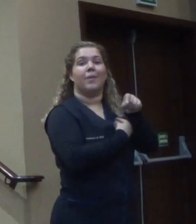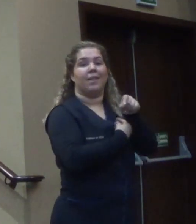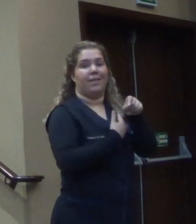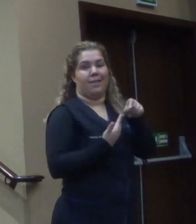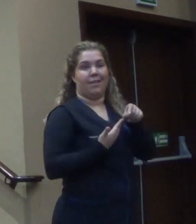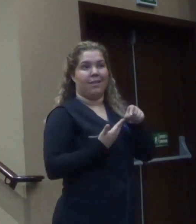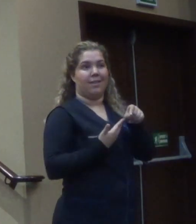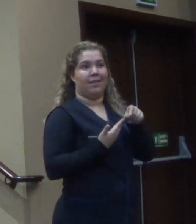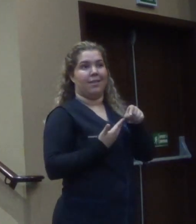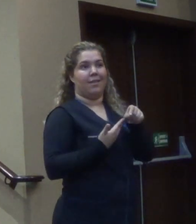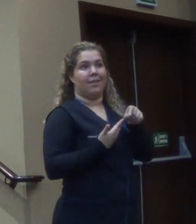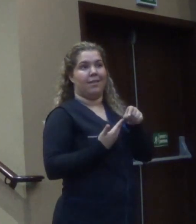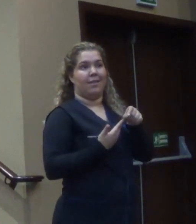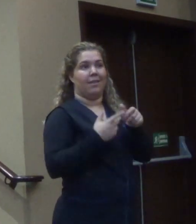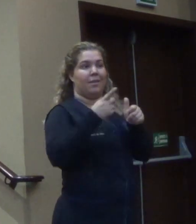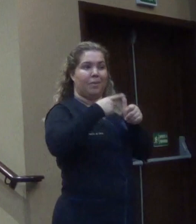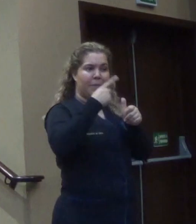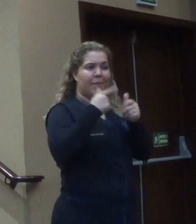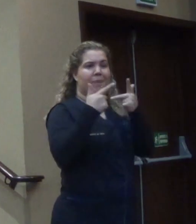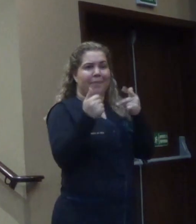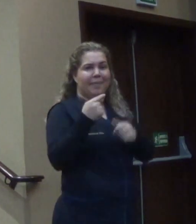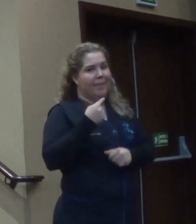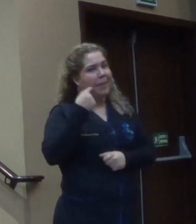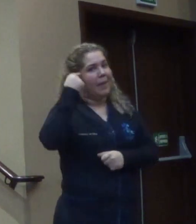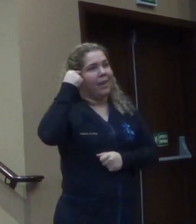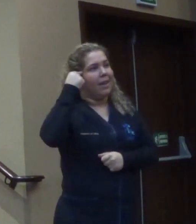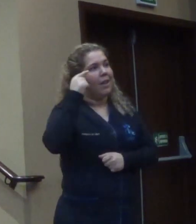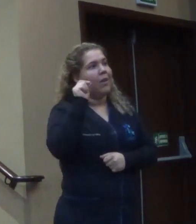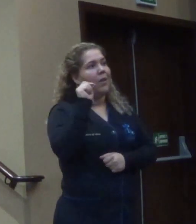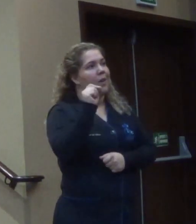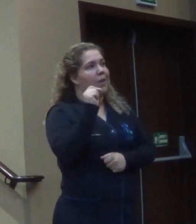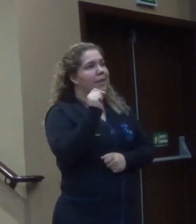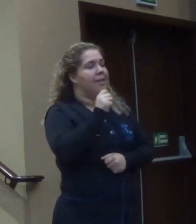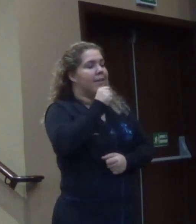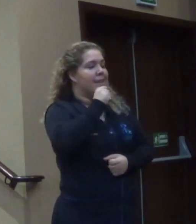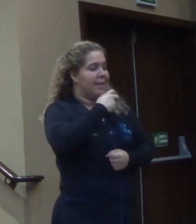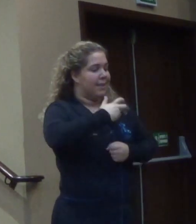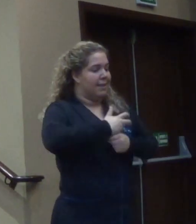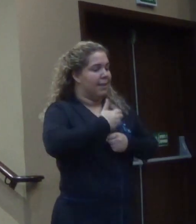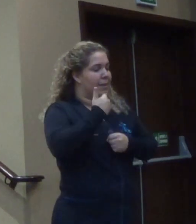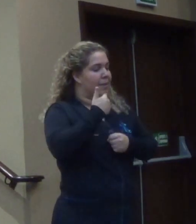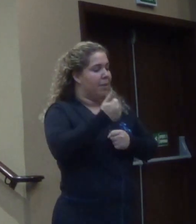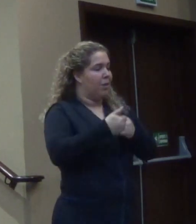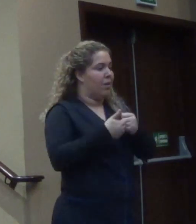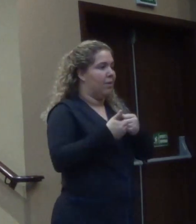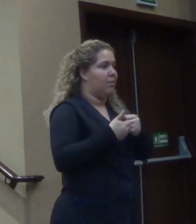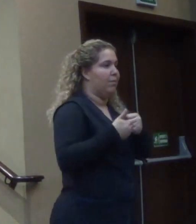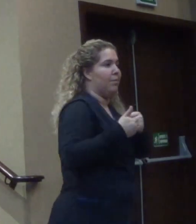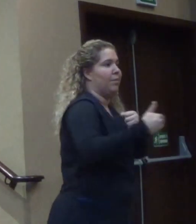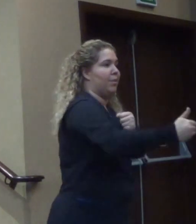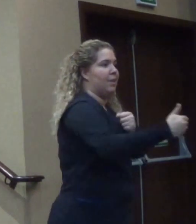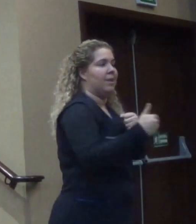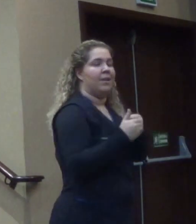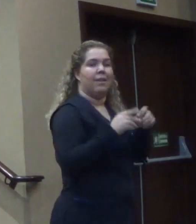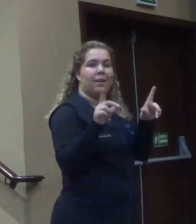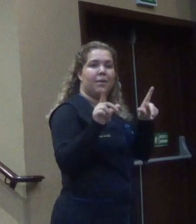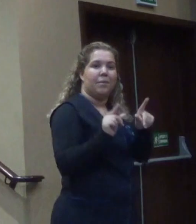Essa é a primeira coisa. O que eu vou fazer para ter uma velhice melhor, para ficar menos doente?